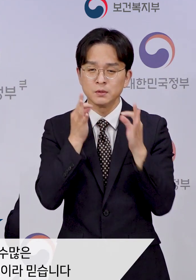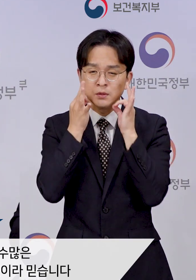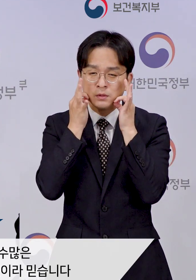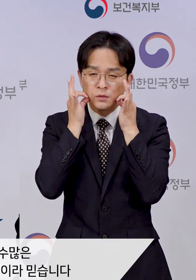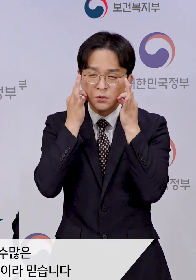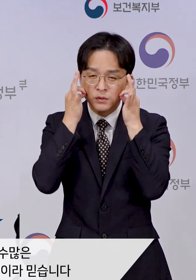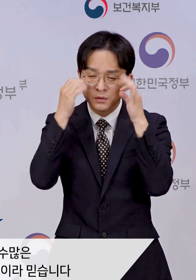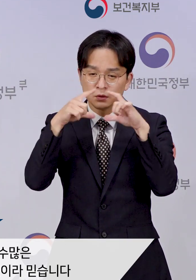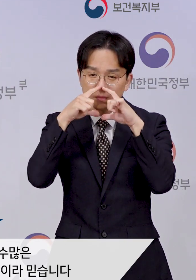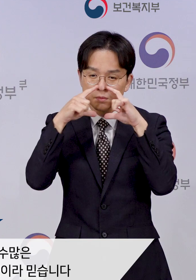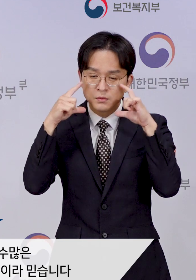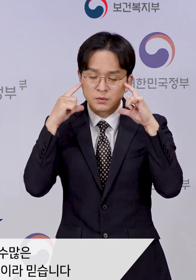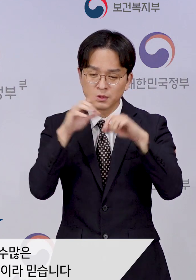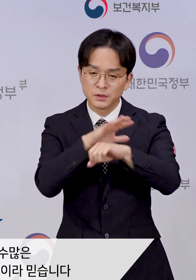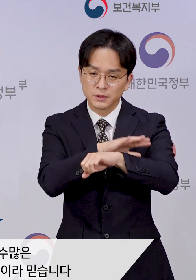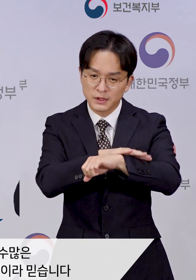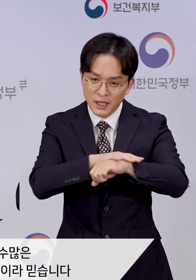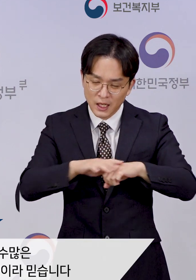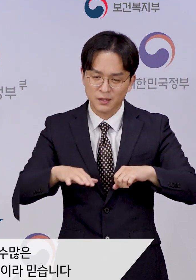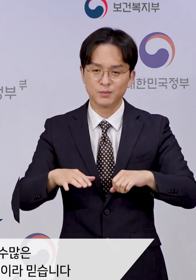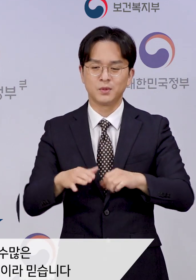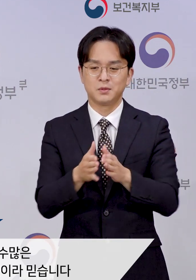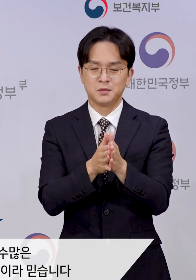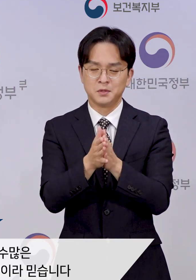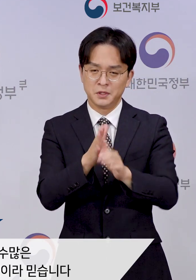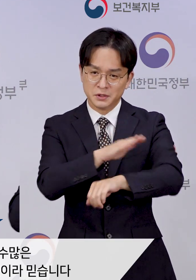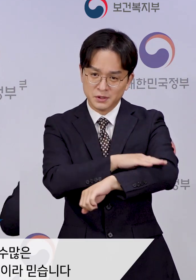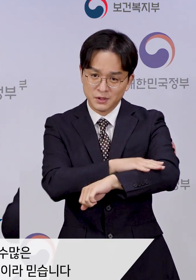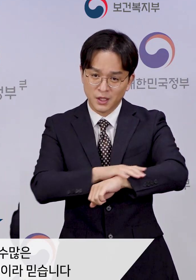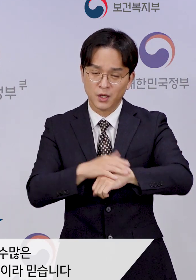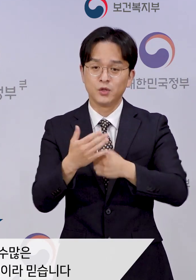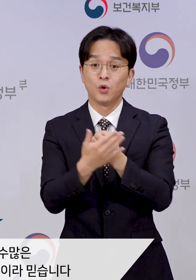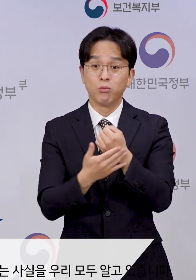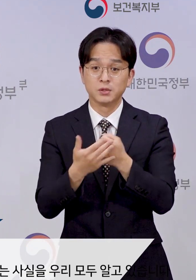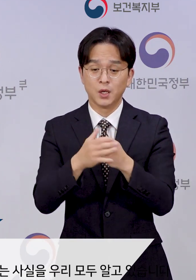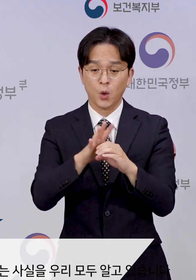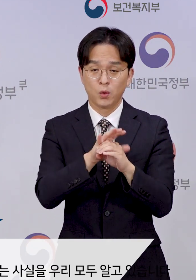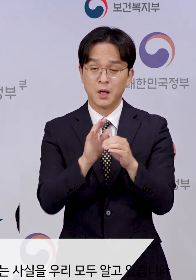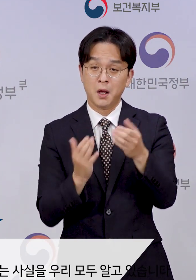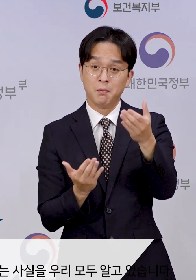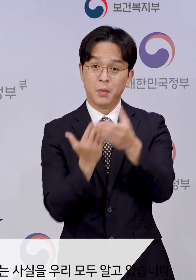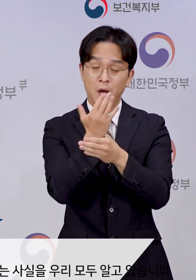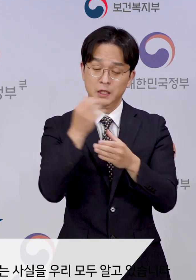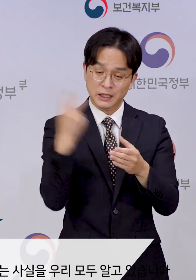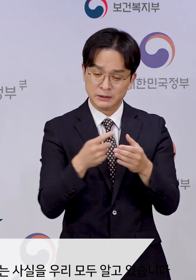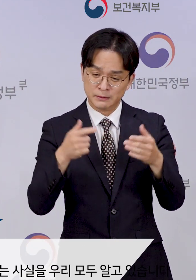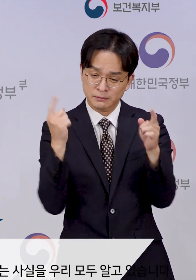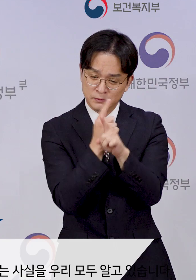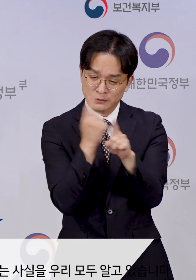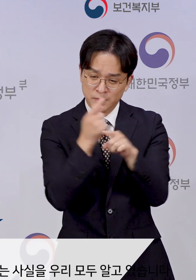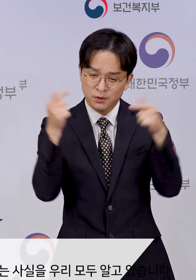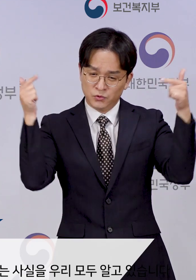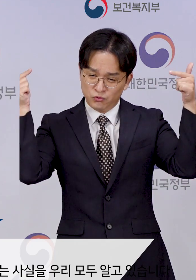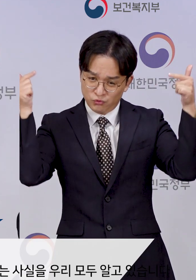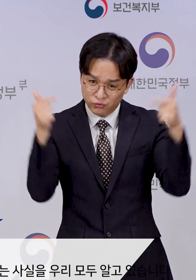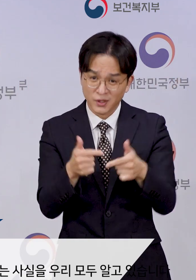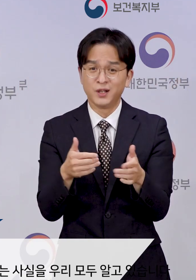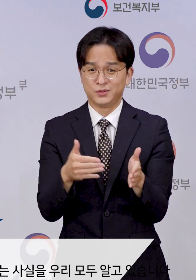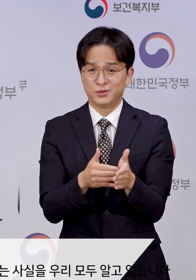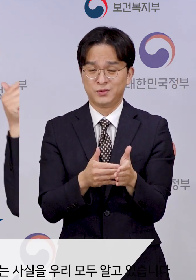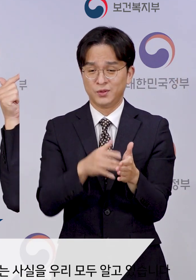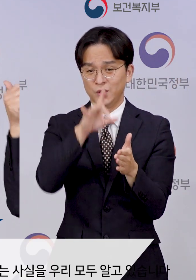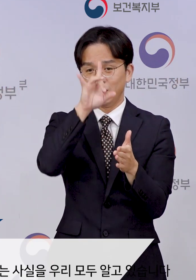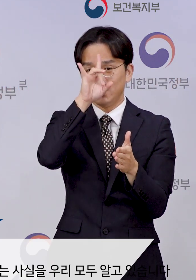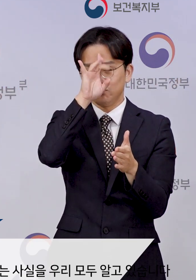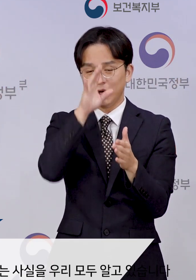왔습니다. 이번 역시 다르지 않을 것이라 믿습니다. 정부와 국민이 한마음으로 뜻을 모아